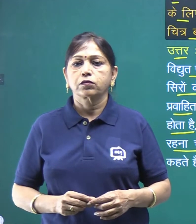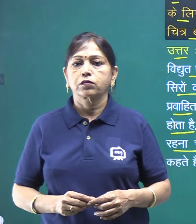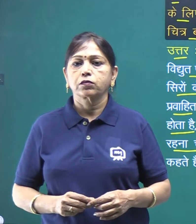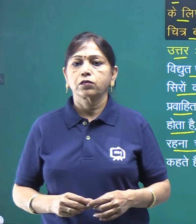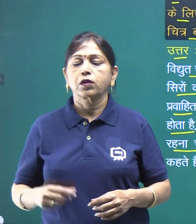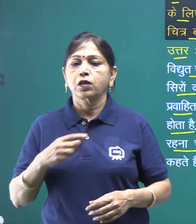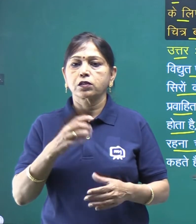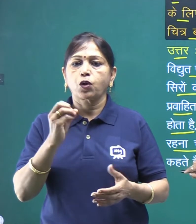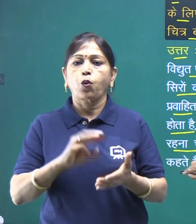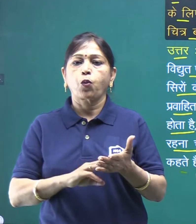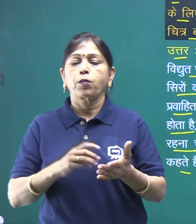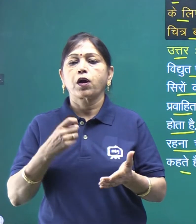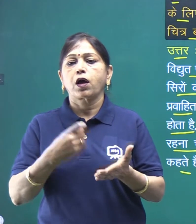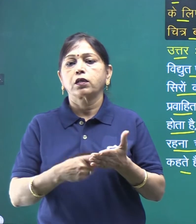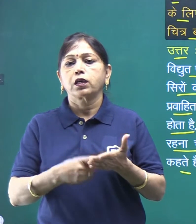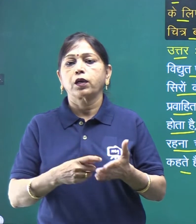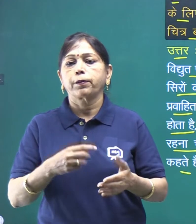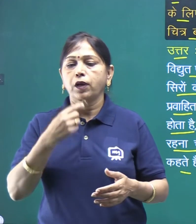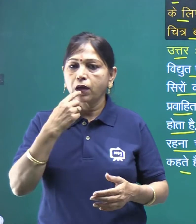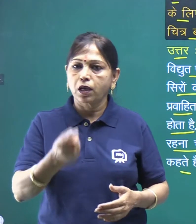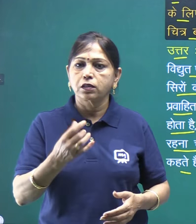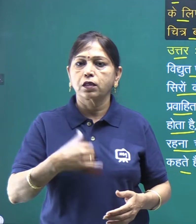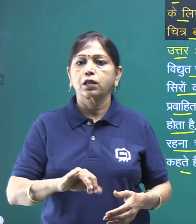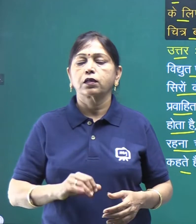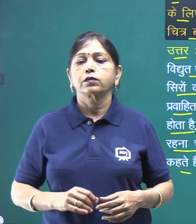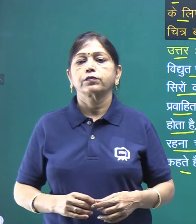इसे ओम का नियम कहते हैं।